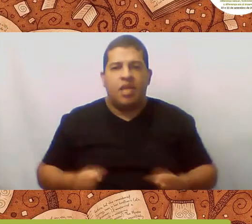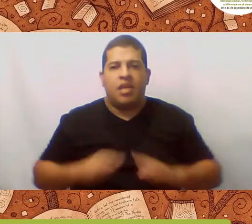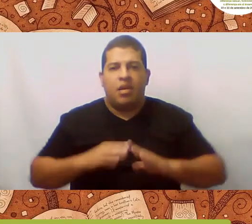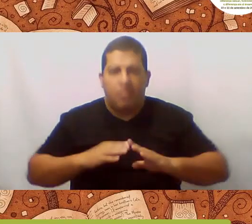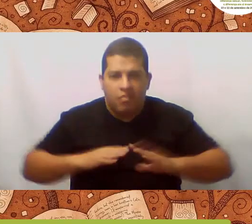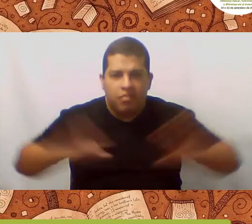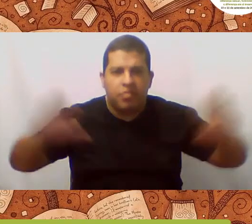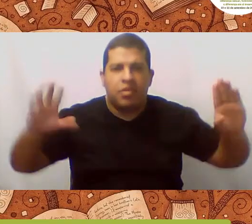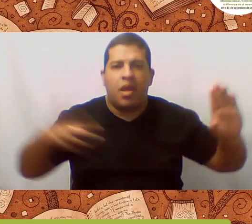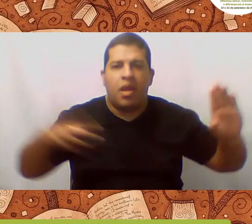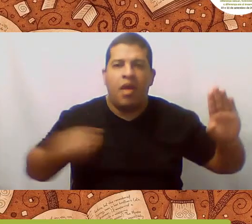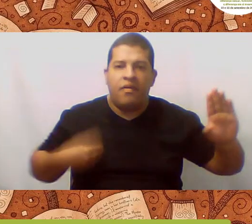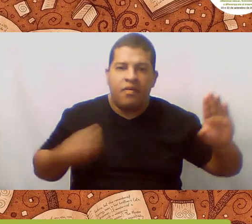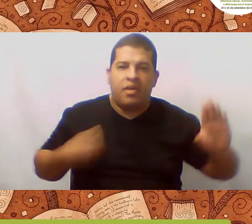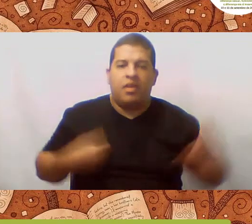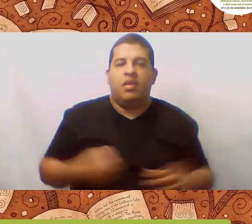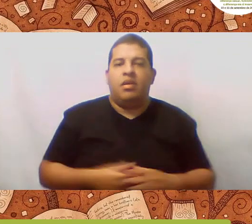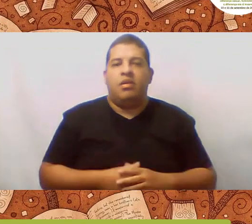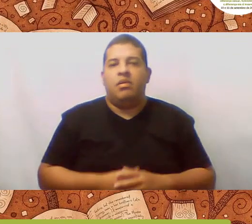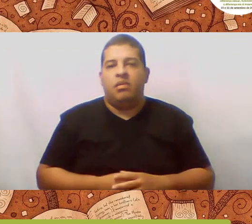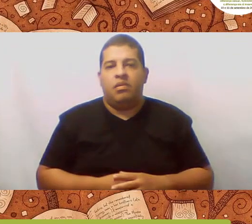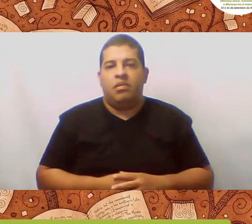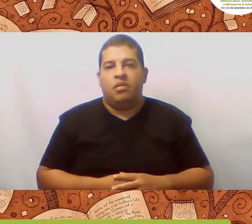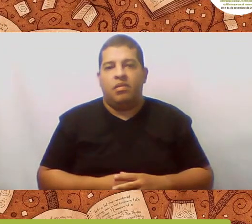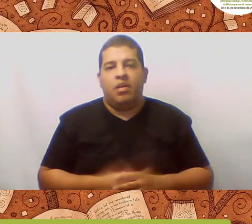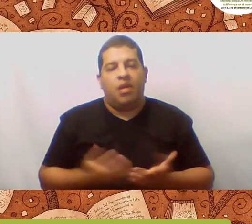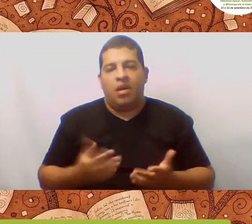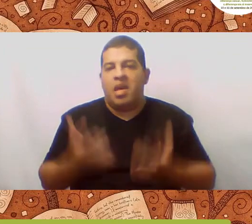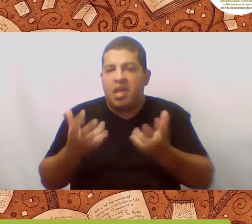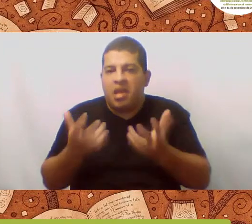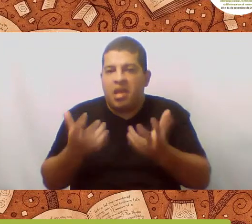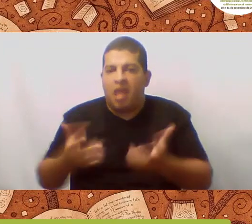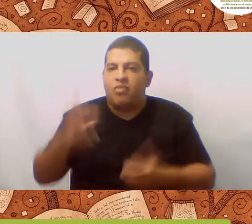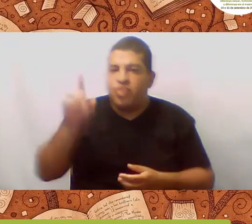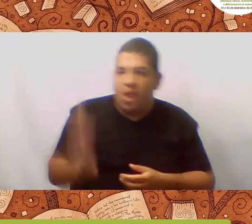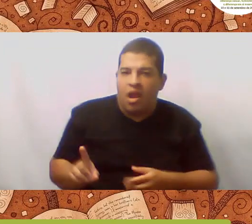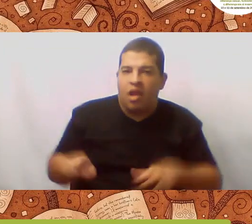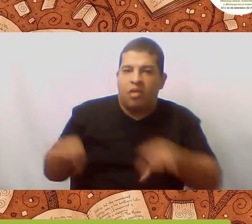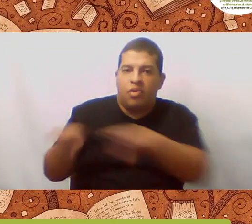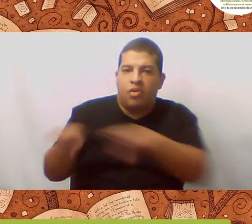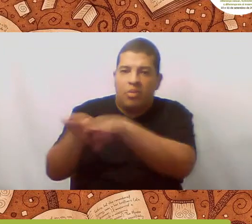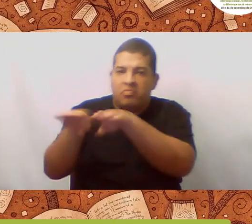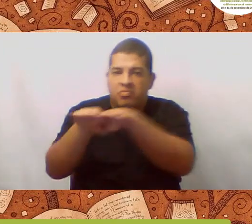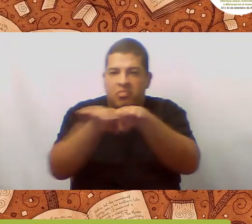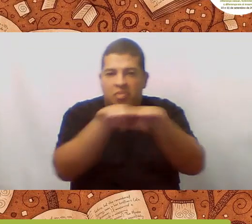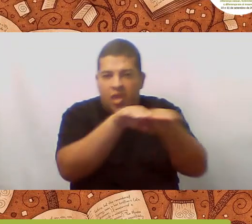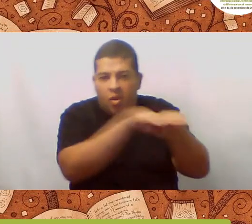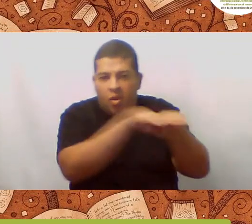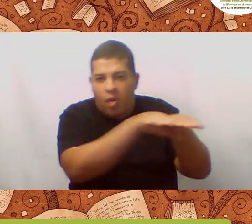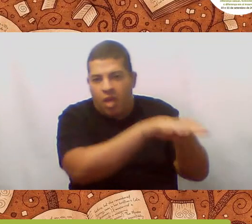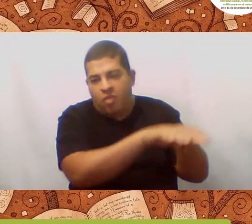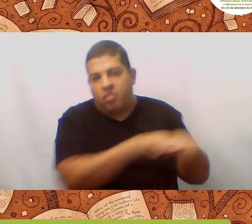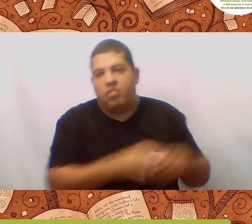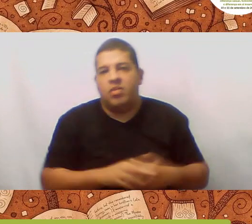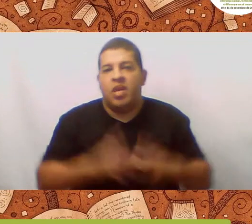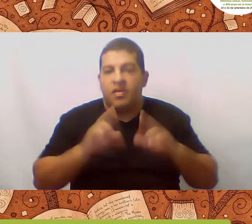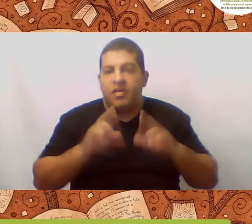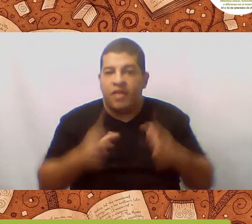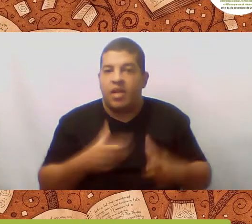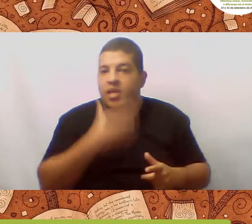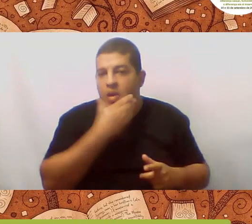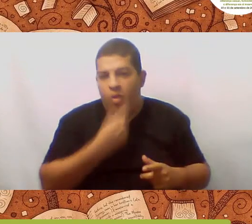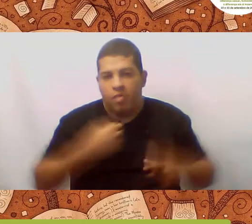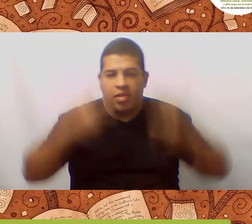demandar condições de igualdade de direitos em relação aos heterossexuais, né,